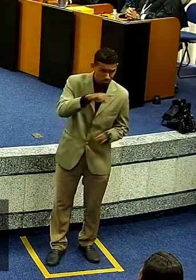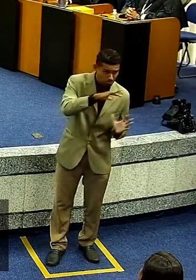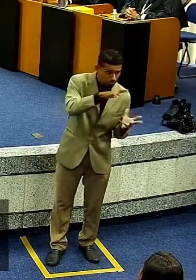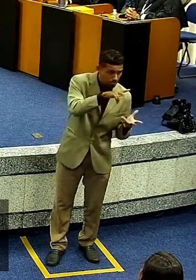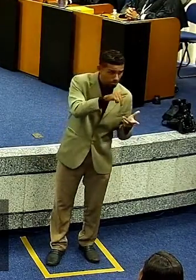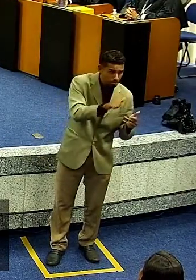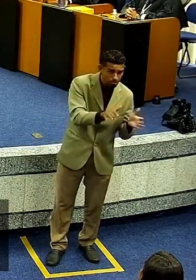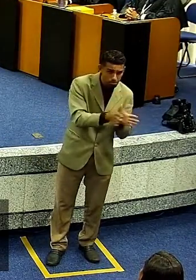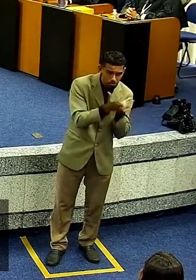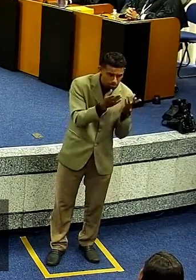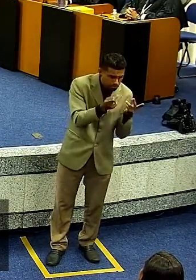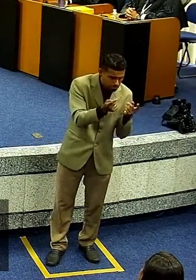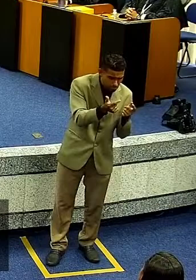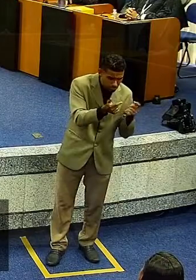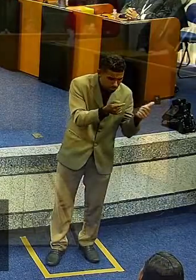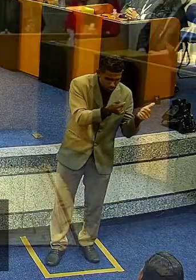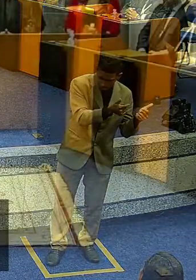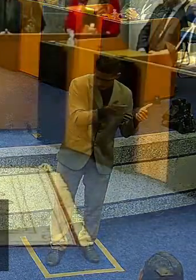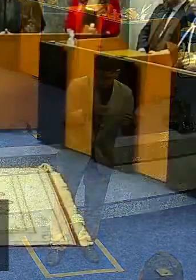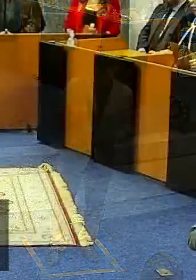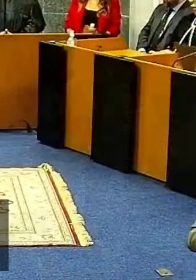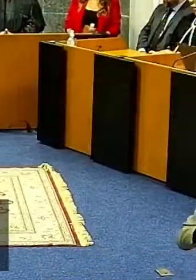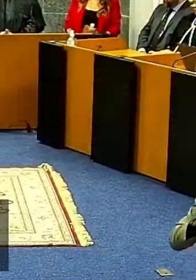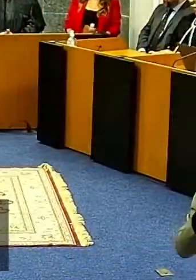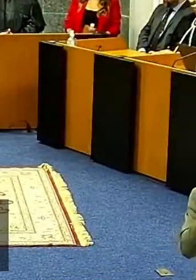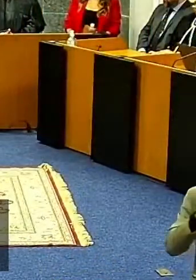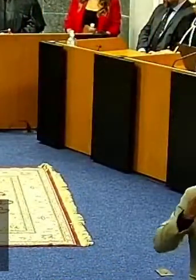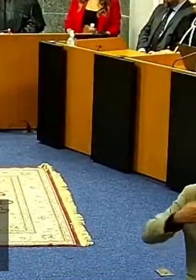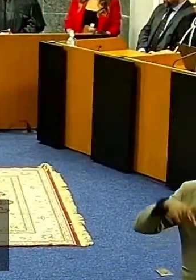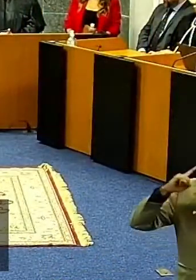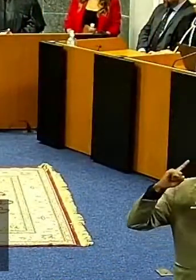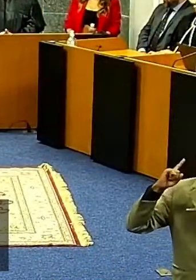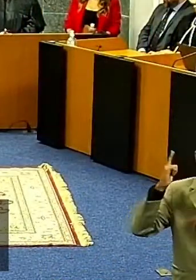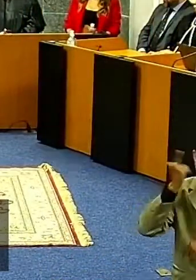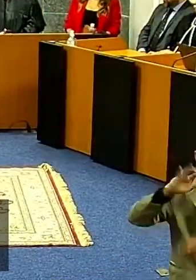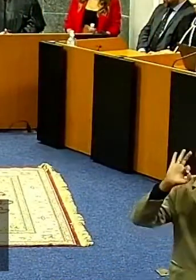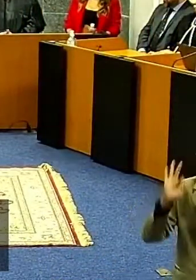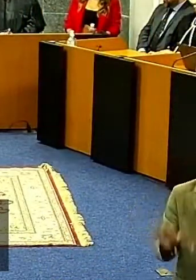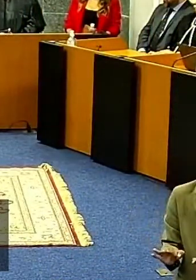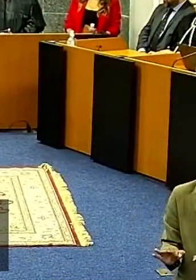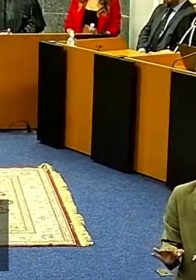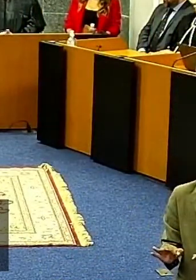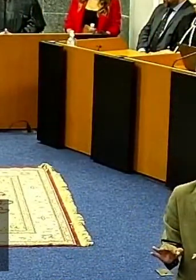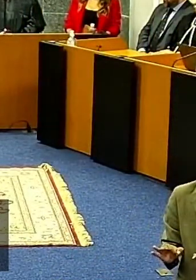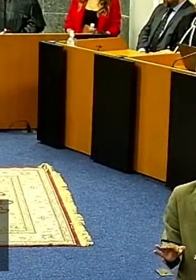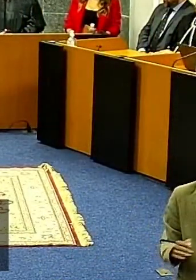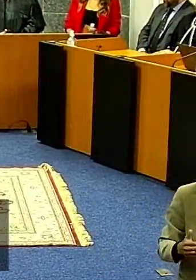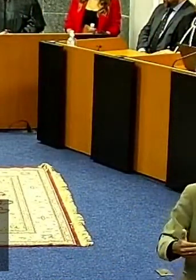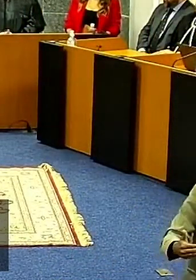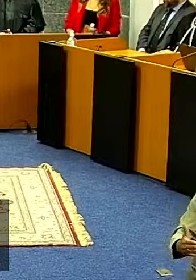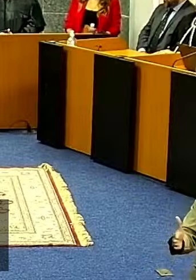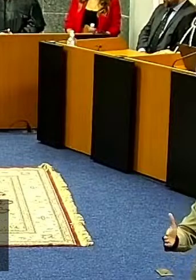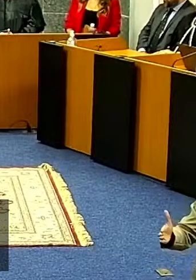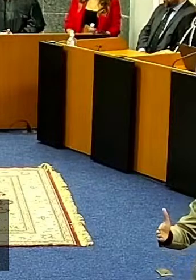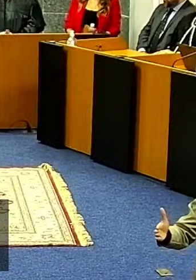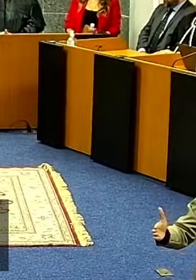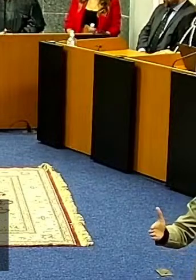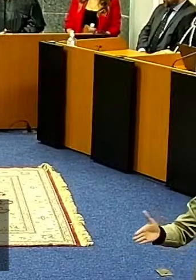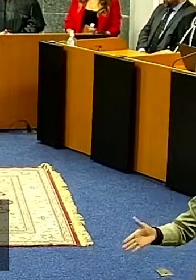disso e você vai fazer sucesso com certeza porque o campo está